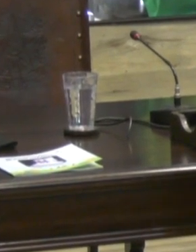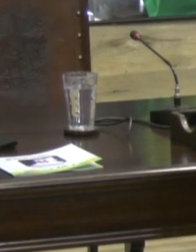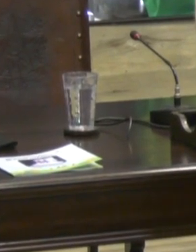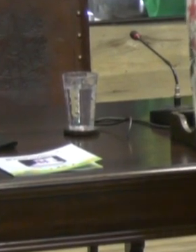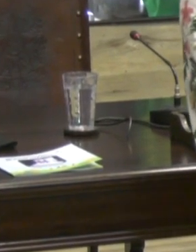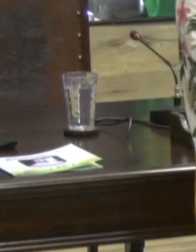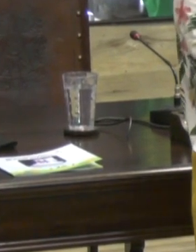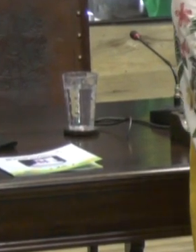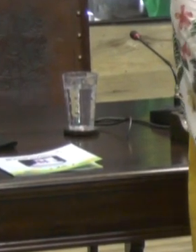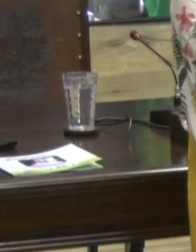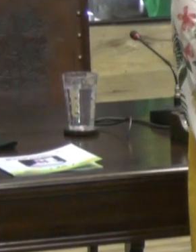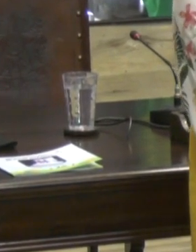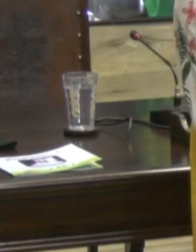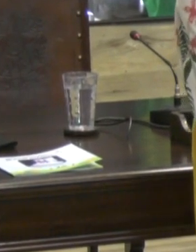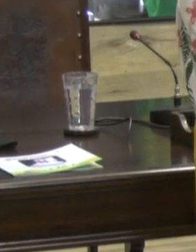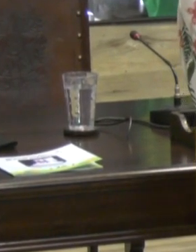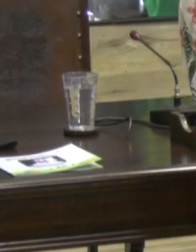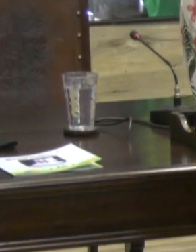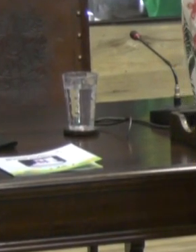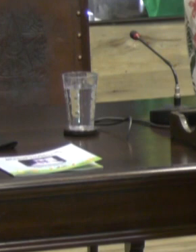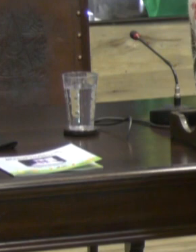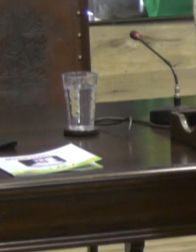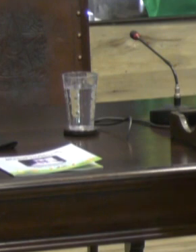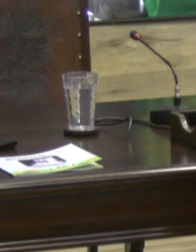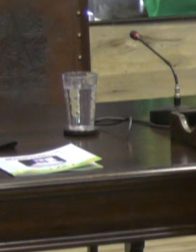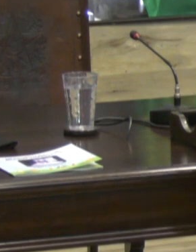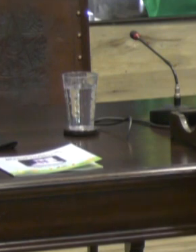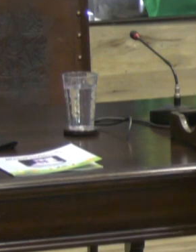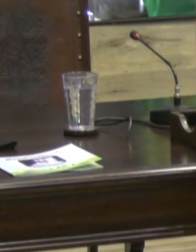né? Que demora a ter essa noção corpórea.